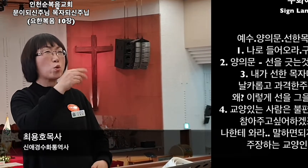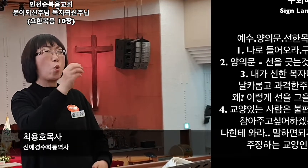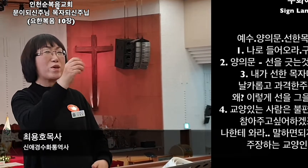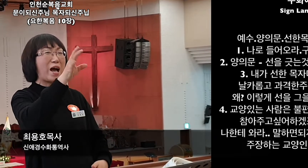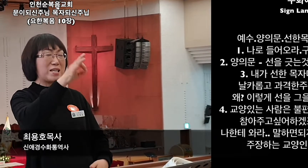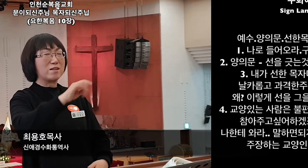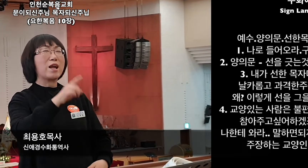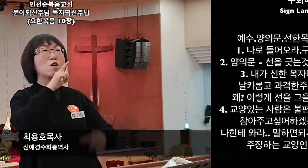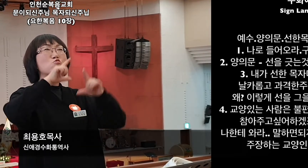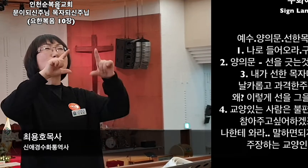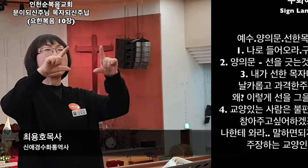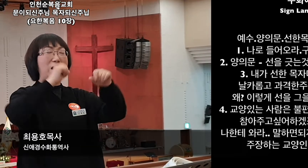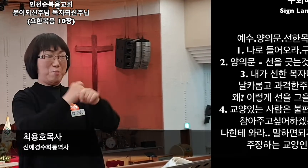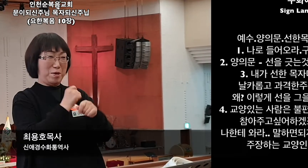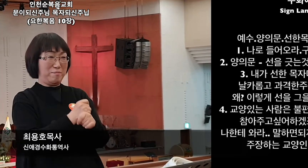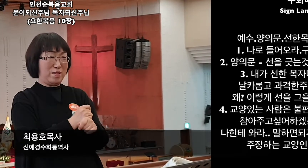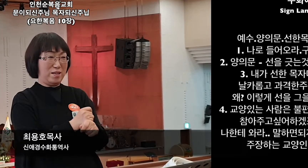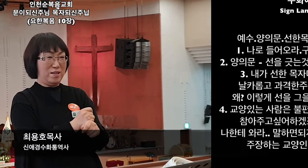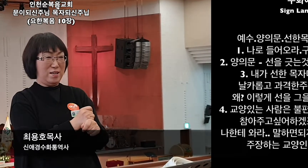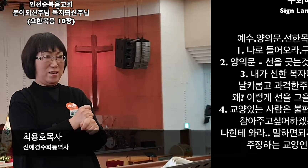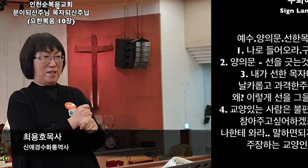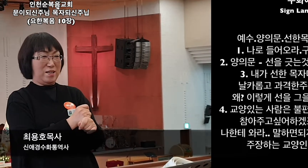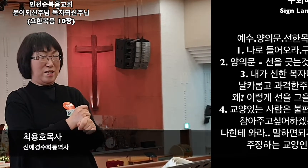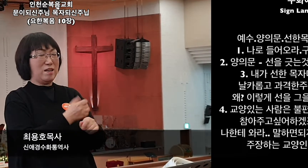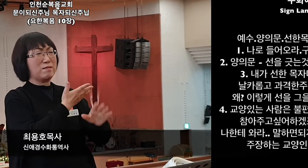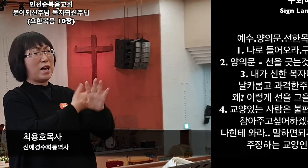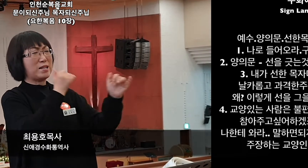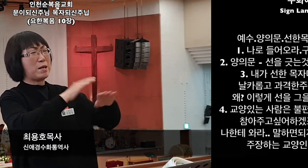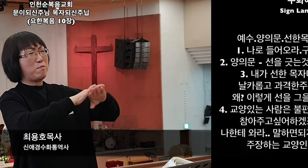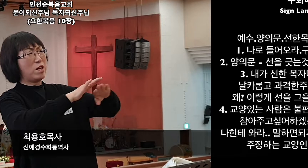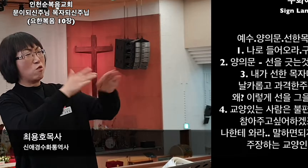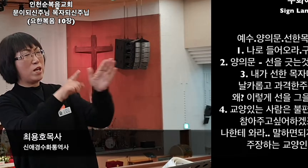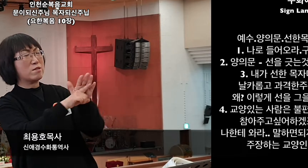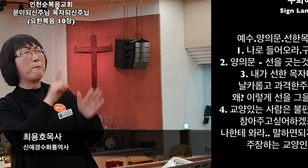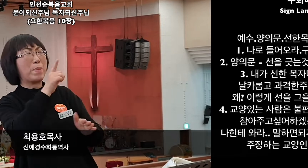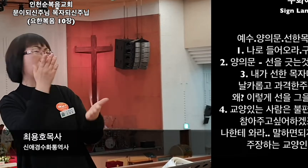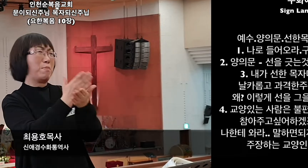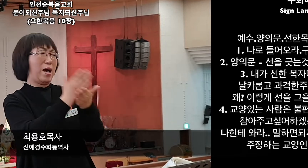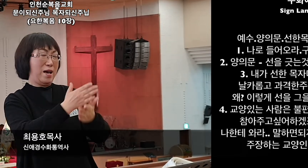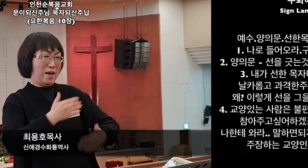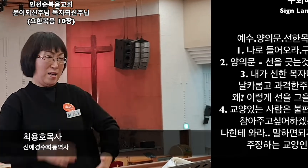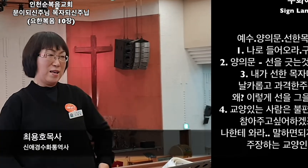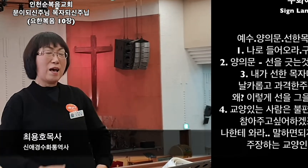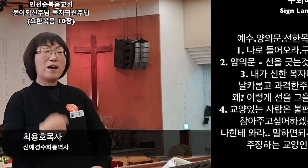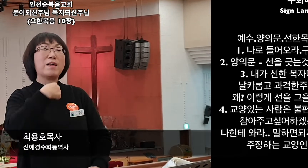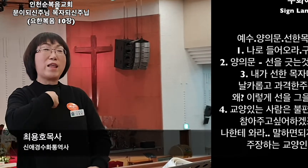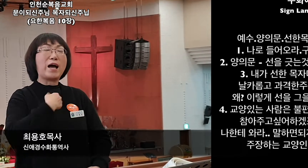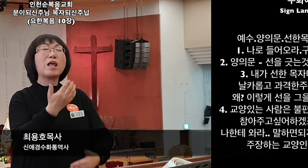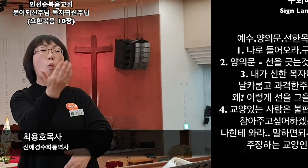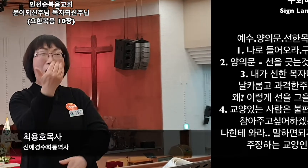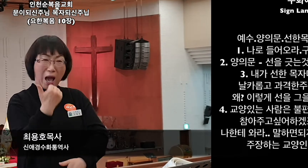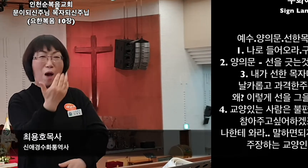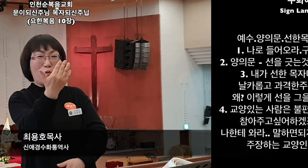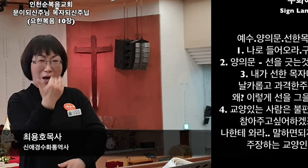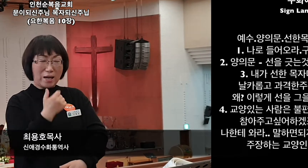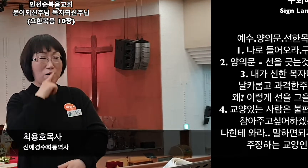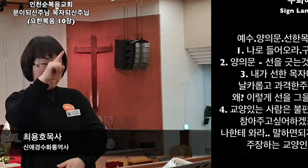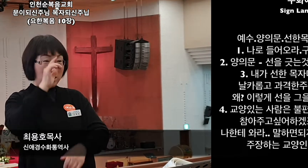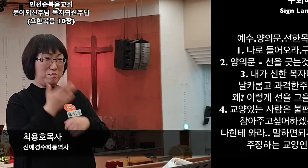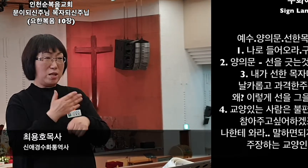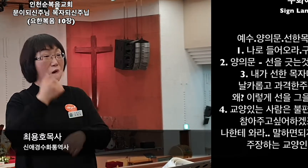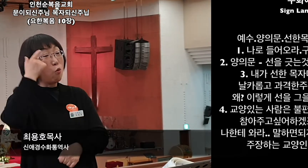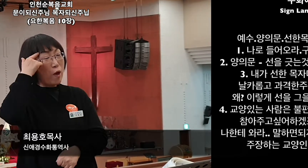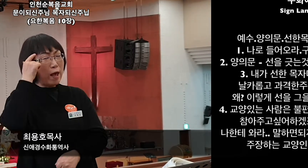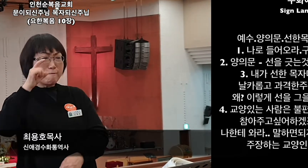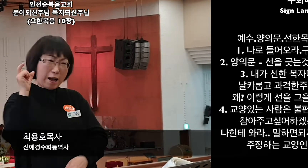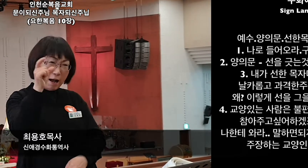교양인들이 주장하는 바입니다. 남에게 대해서 뭐라고 얘기할 필요 없지 않습니까? 그냥 당신에게로 오라고만 얘기하면 되는데 왜